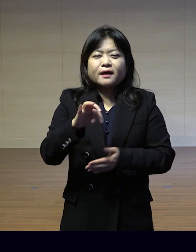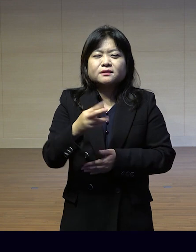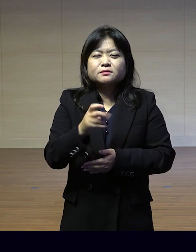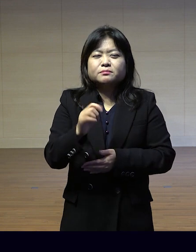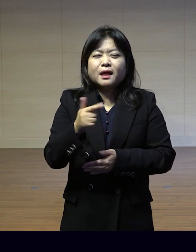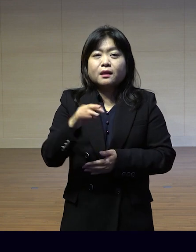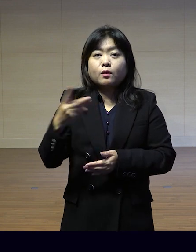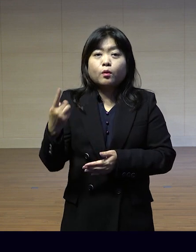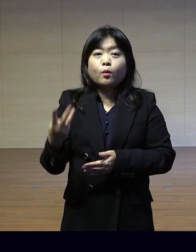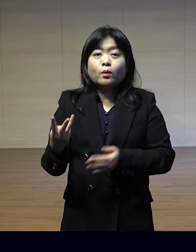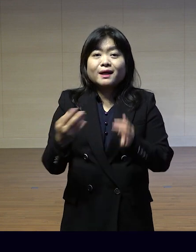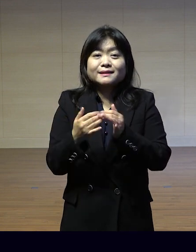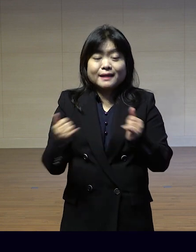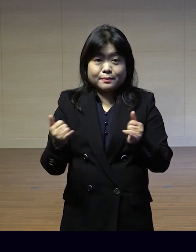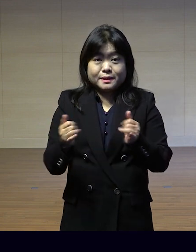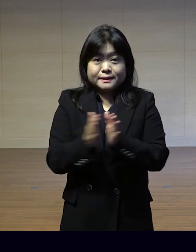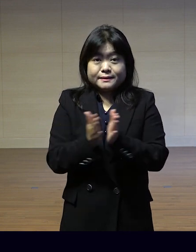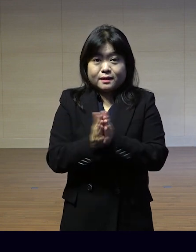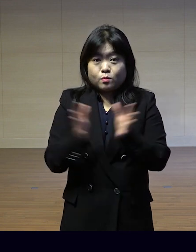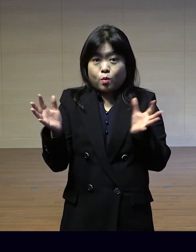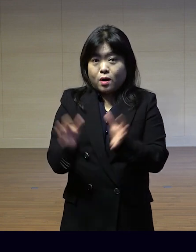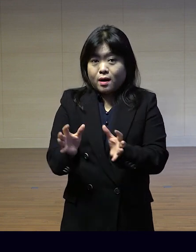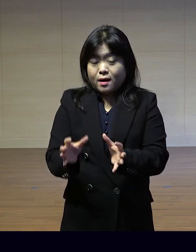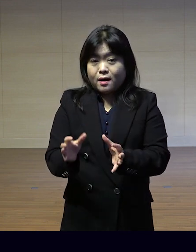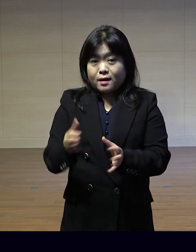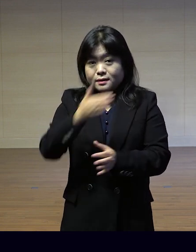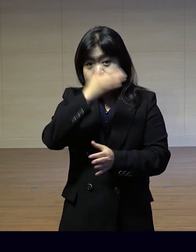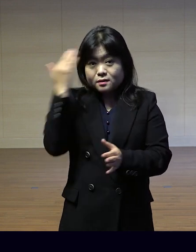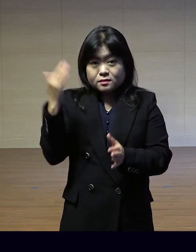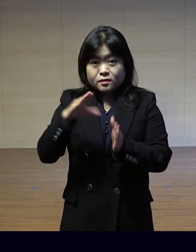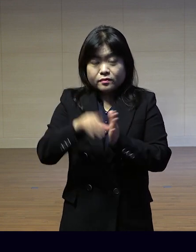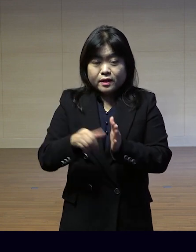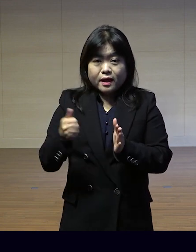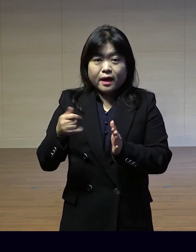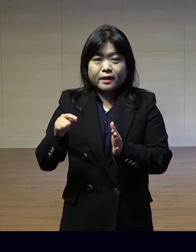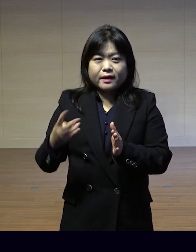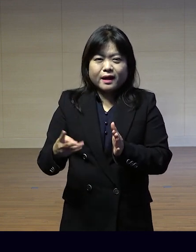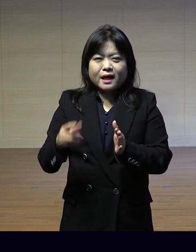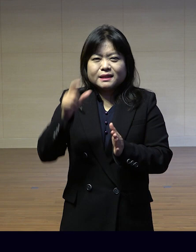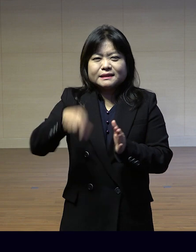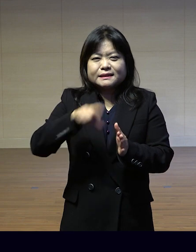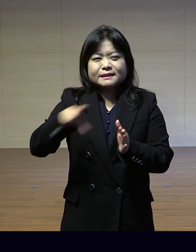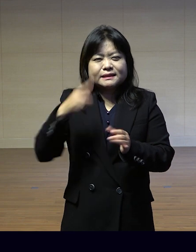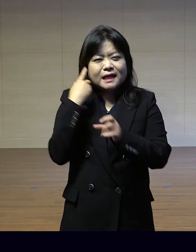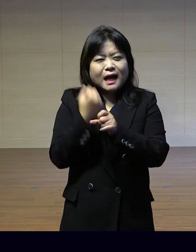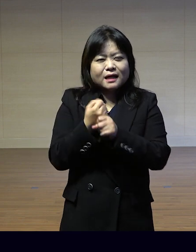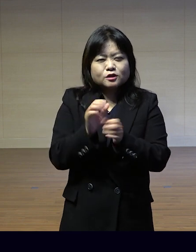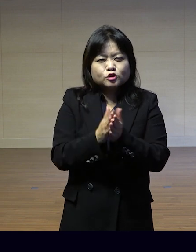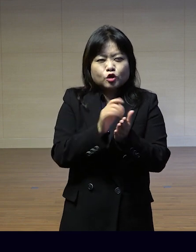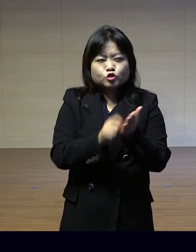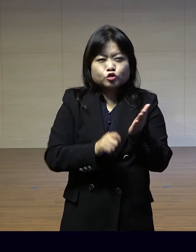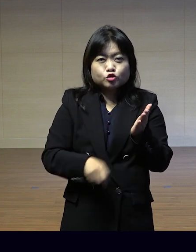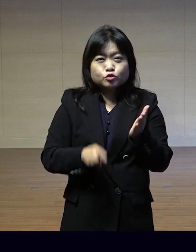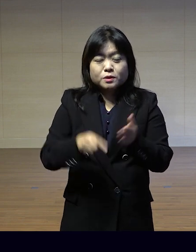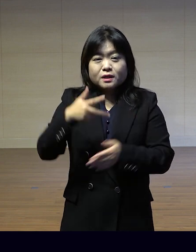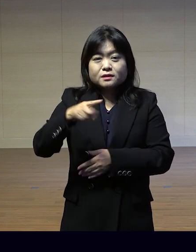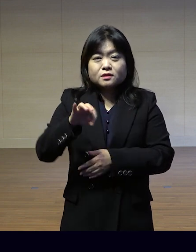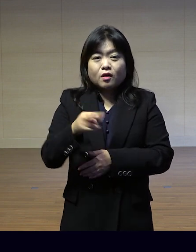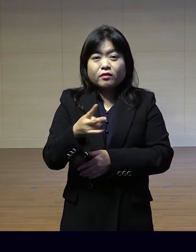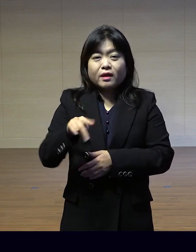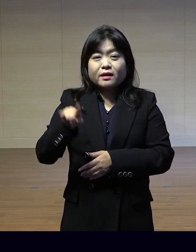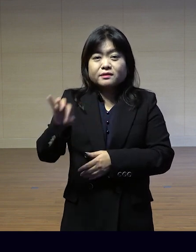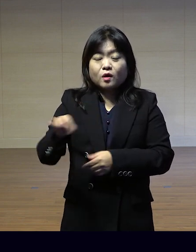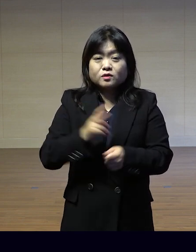하는 사람이 모아놔서 청년기 헤겔 신학 저술, 우리나라에서는 지금 정대성 선생님이